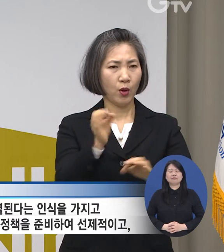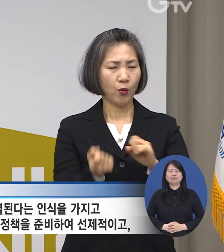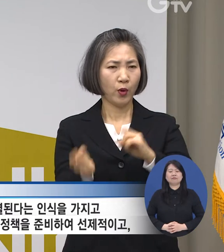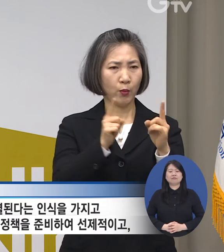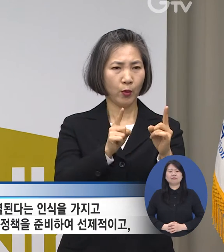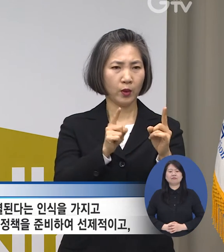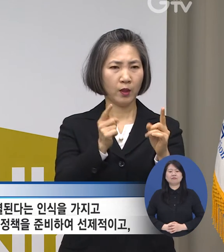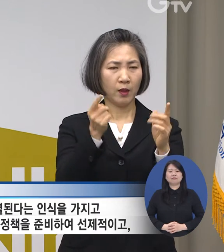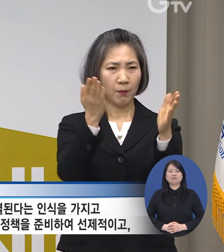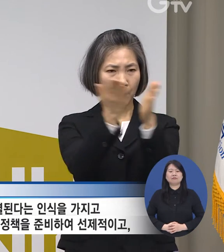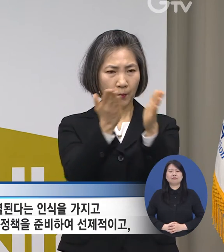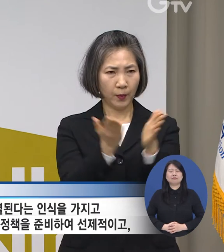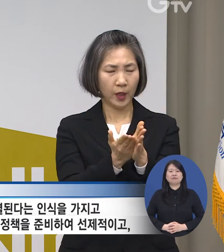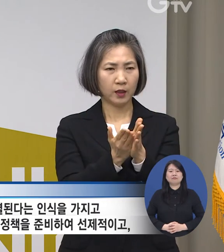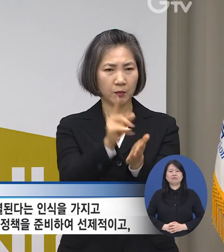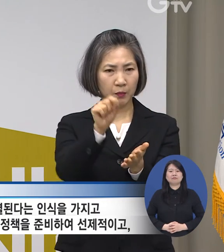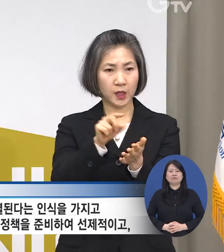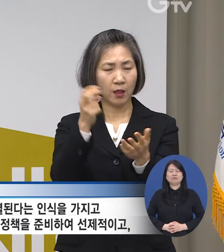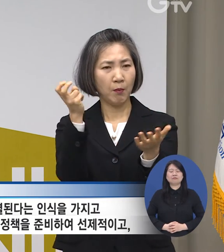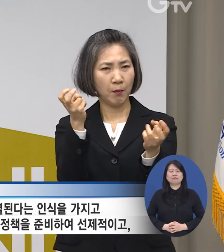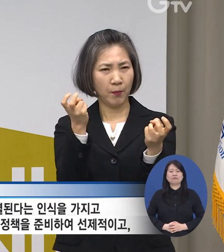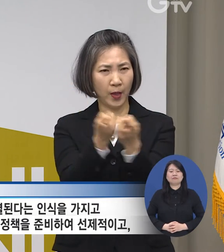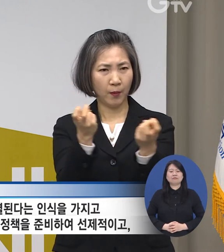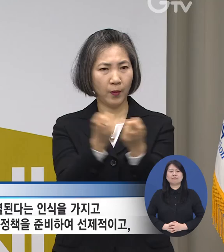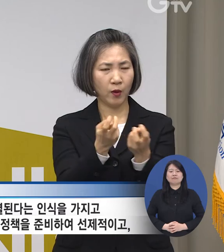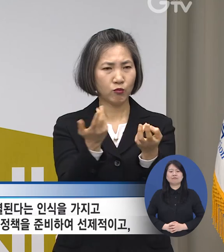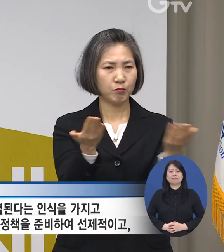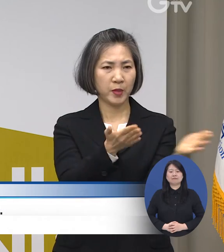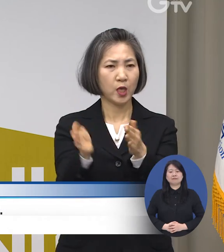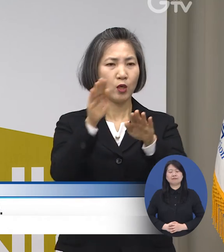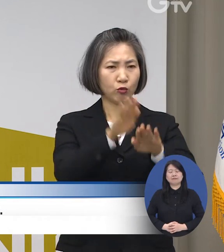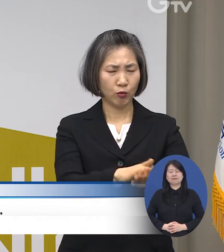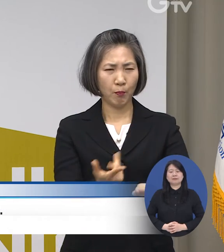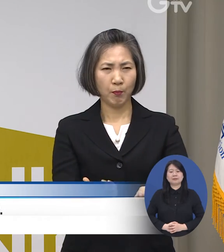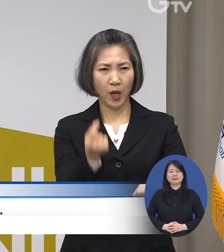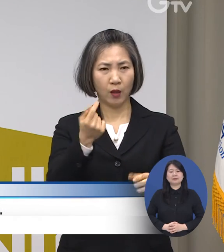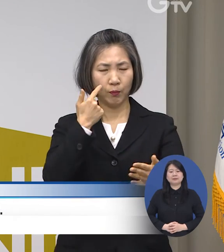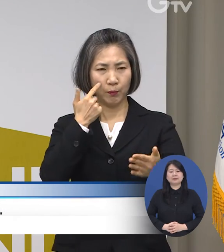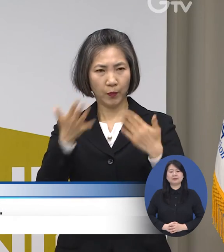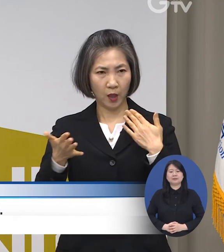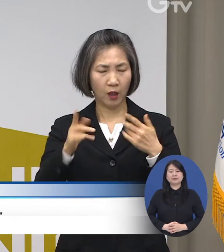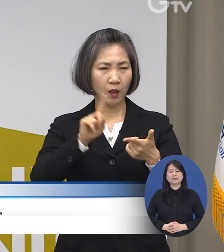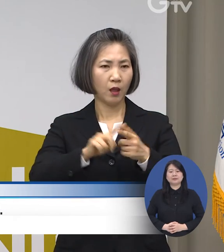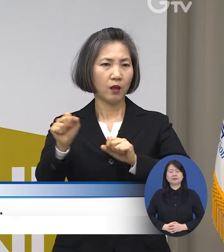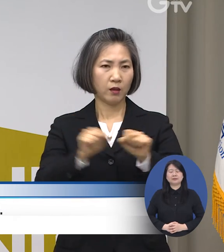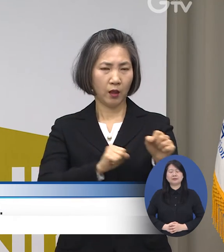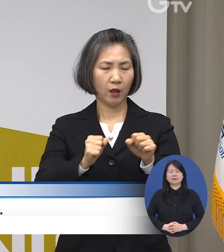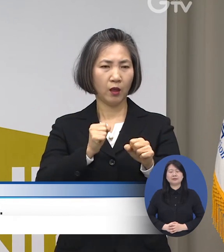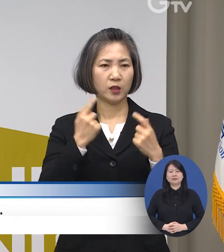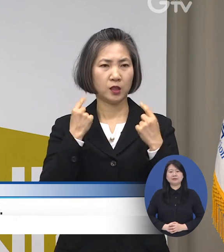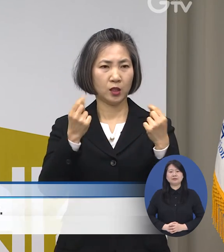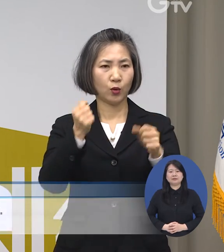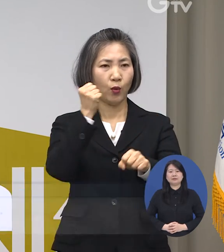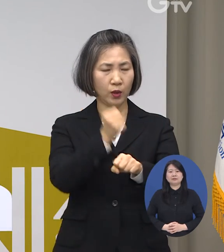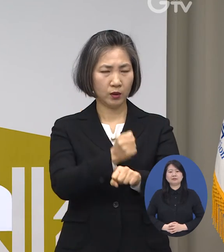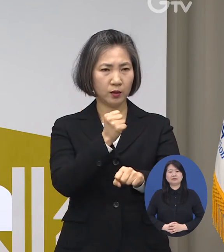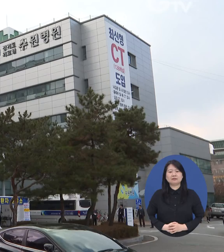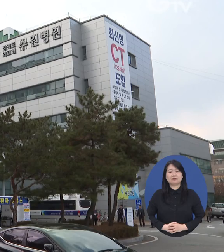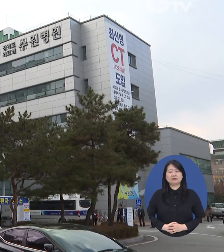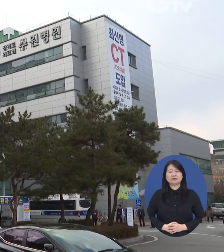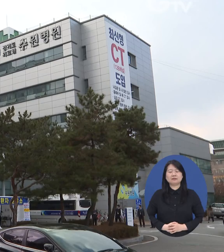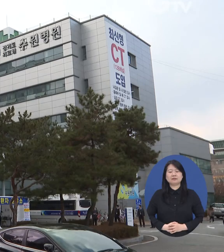맞는 핀셋 정책을 준비하여 선제적이고 신속하고 정확한 대응을 지속 추진하도록